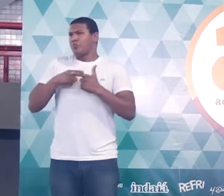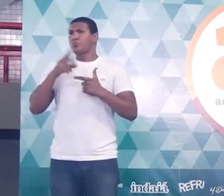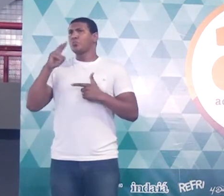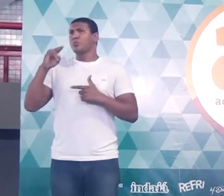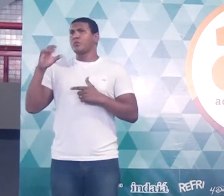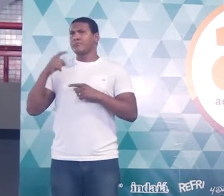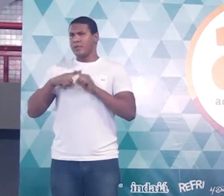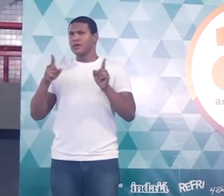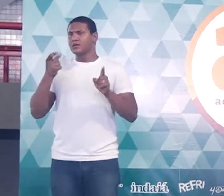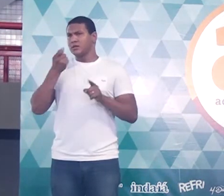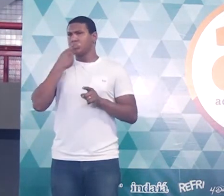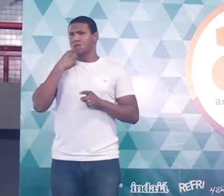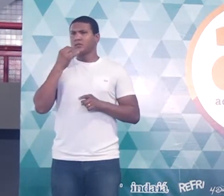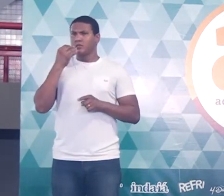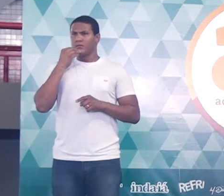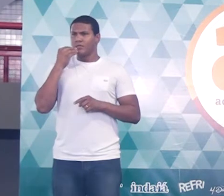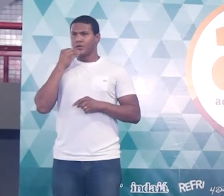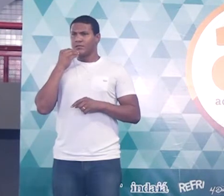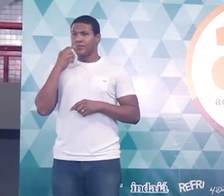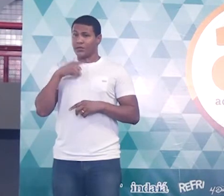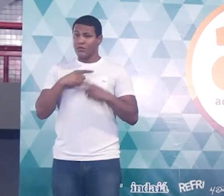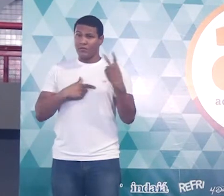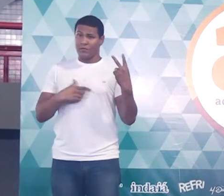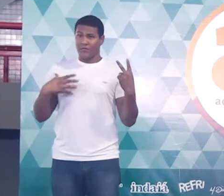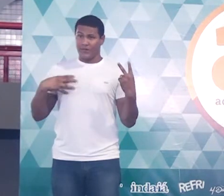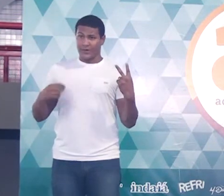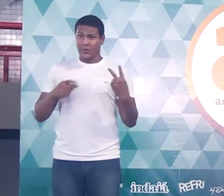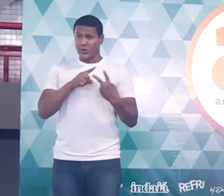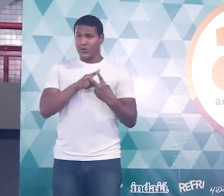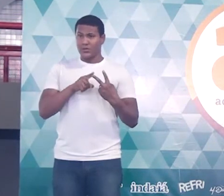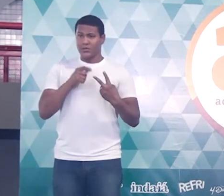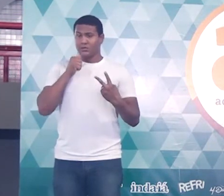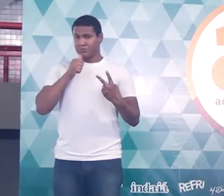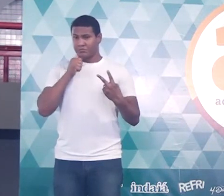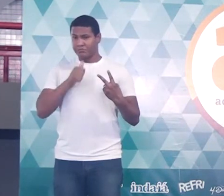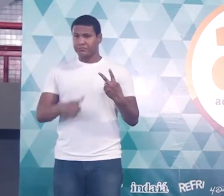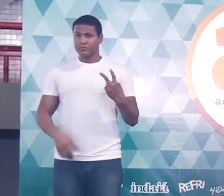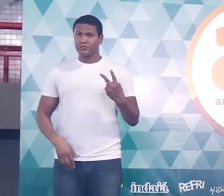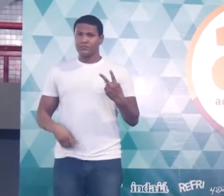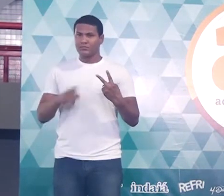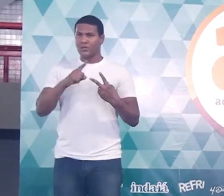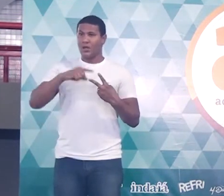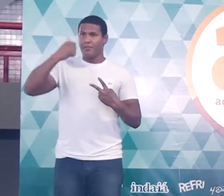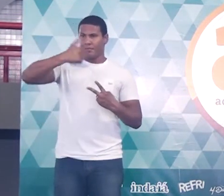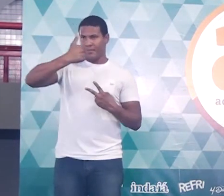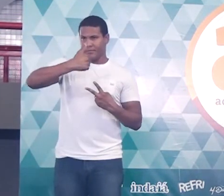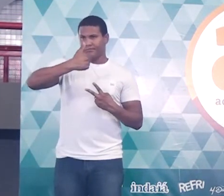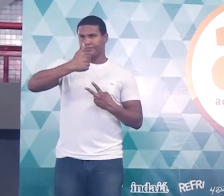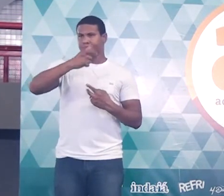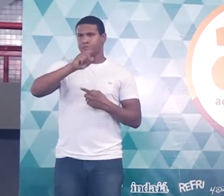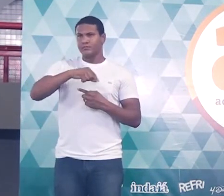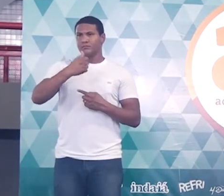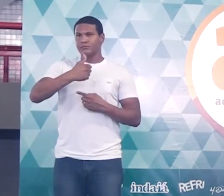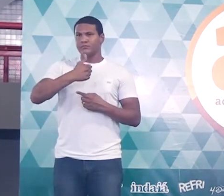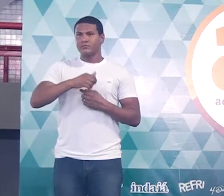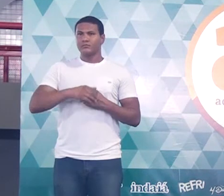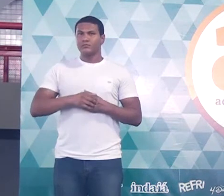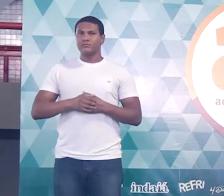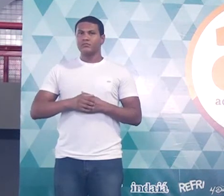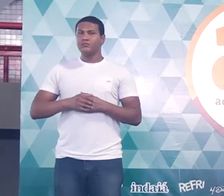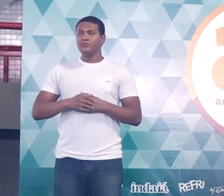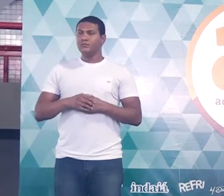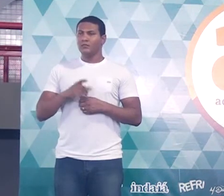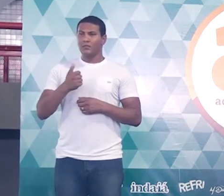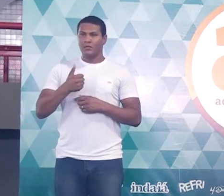deveria ter tomado. As minhas filhas, eu tenho duas. Uma, que é a mais velha, é a Classic. Por sinal, ela